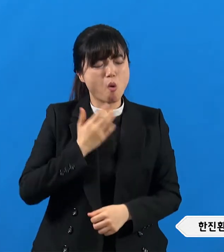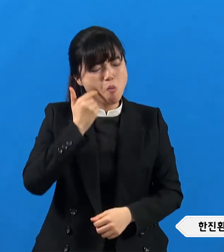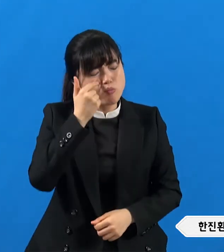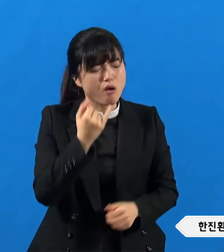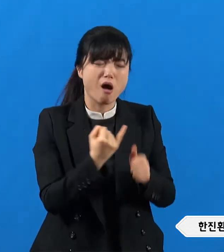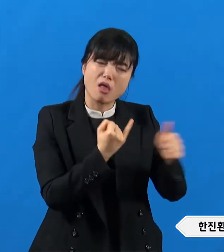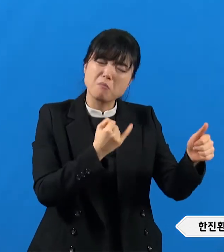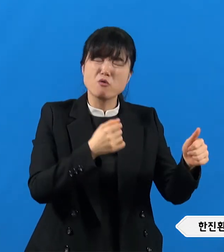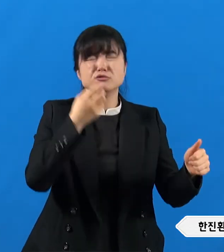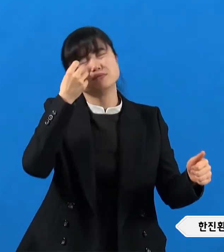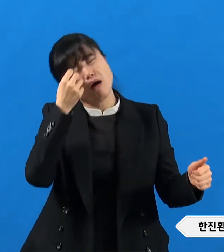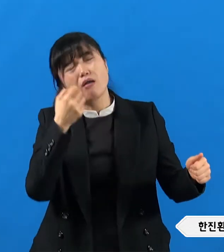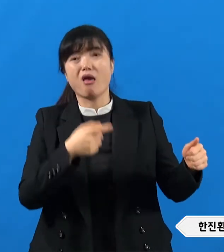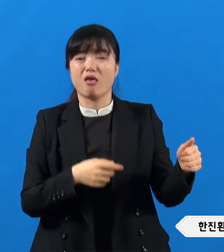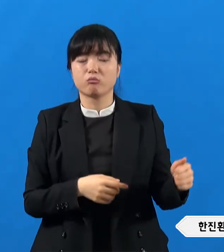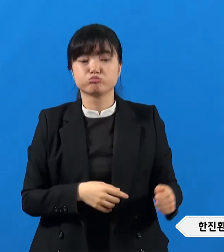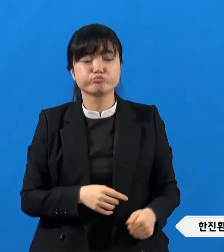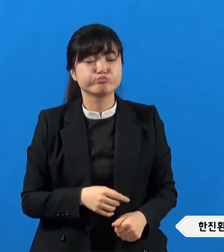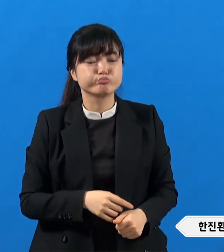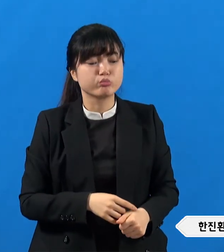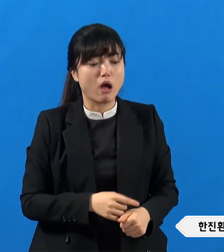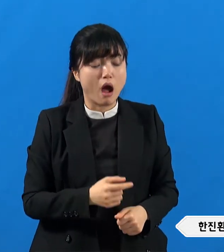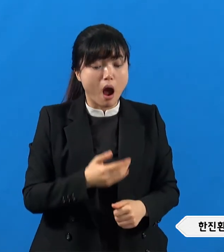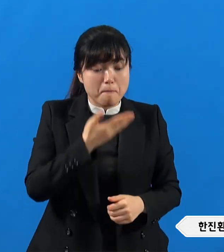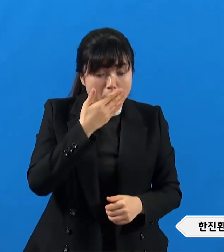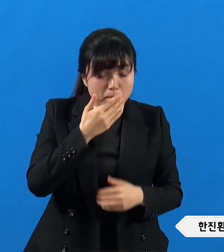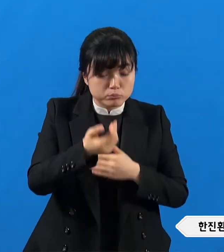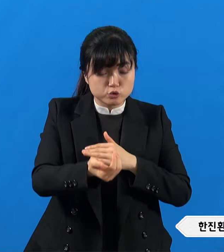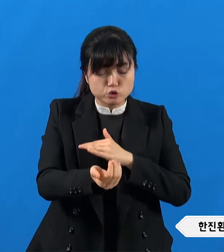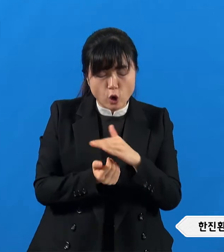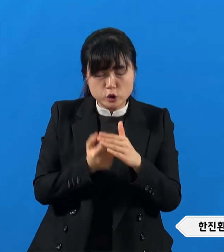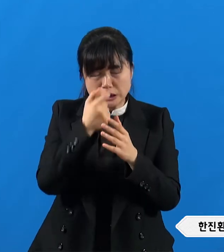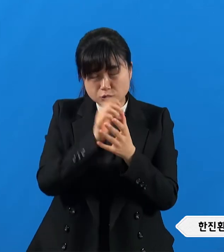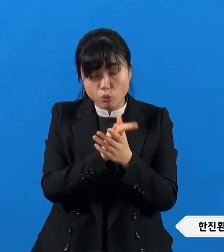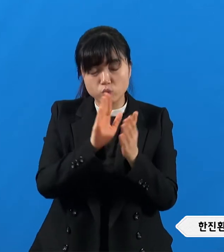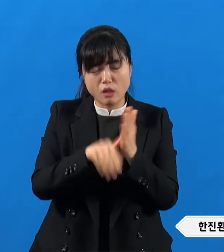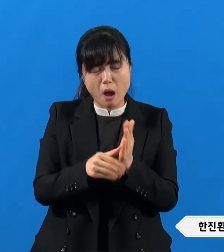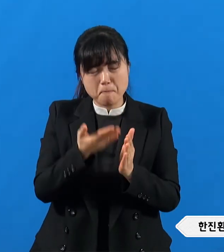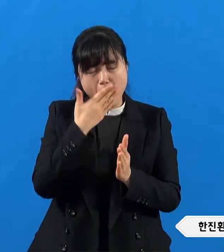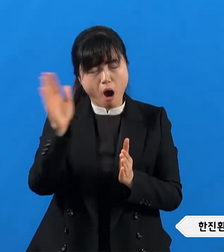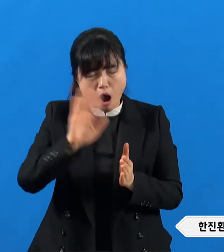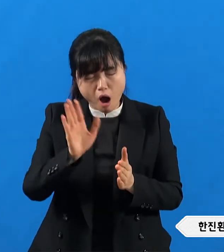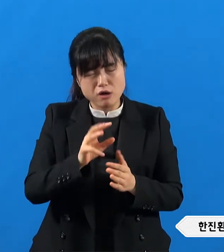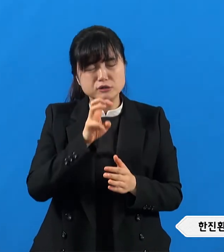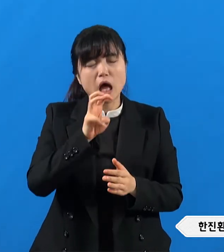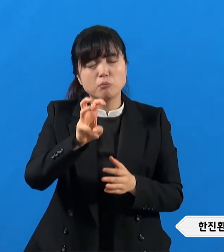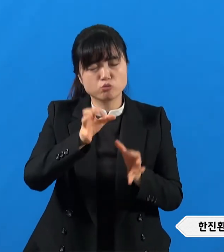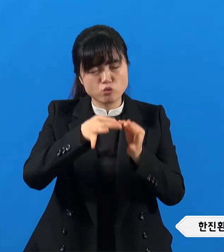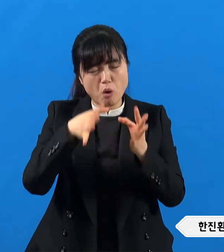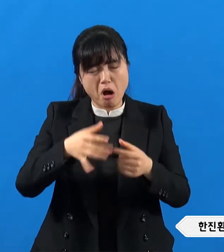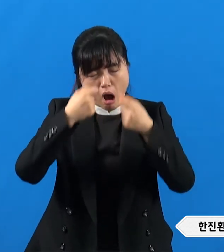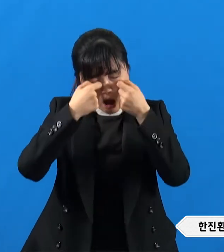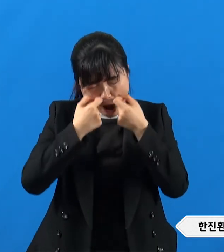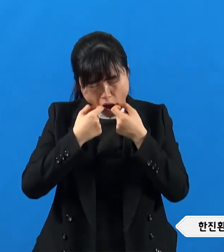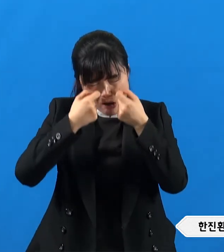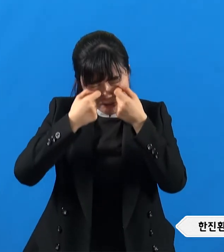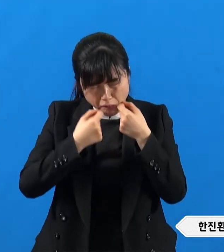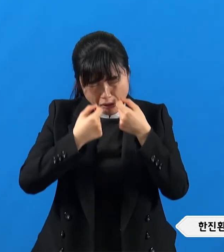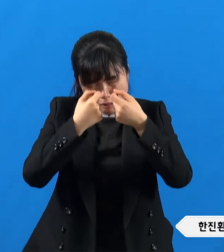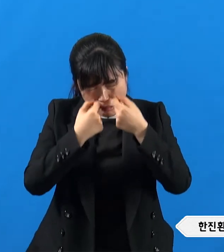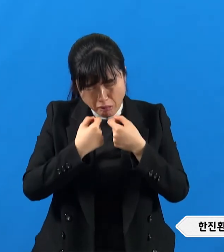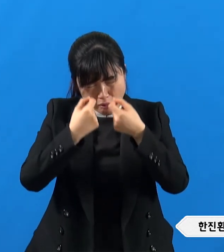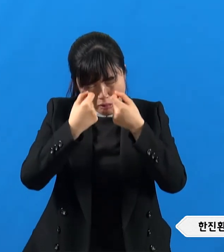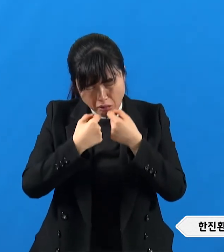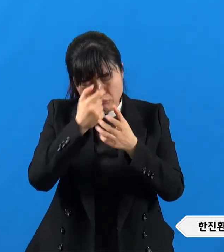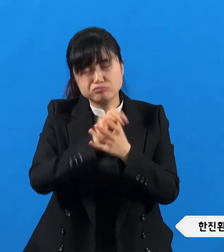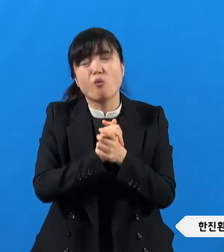영감이 이상합니다. 밥상을 앞에 두고도 밥 먹을 생각은 안 하고 30분이나 그냥 눈물을 줄줄 쏟고